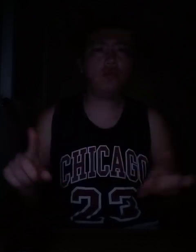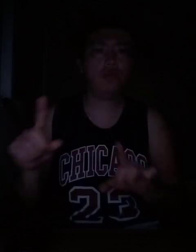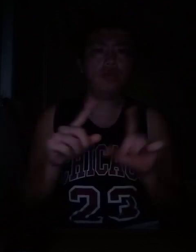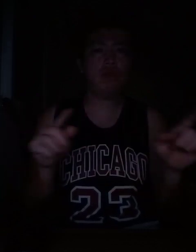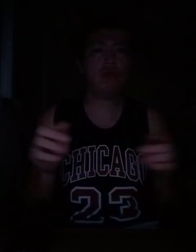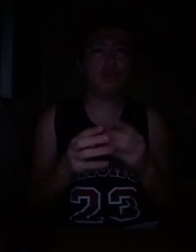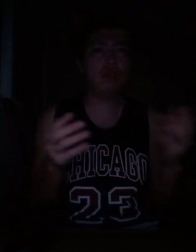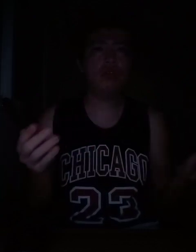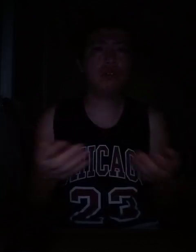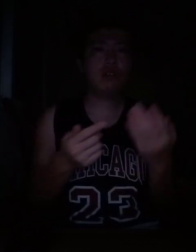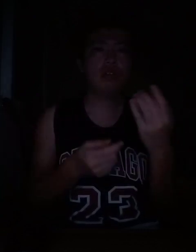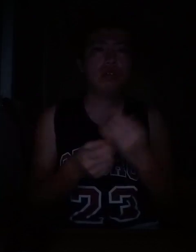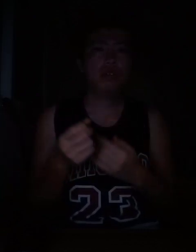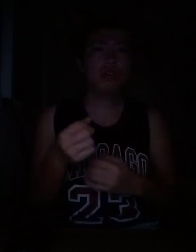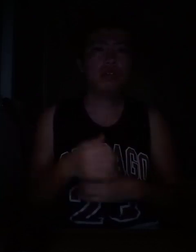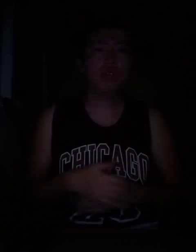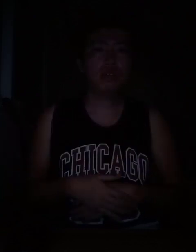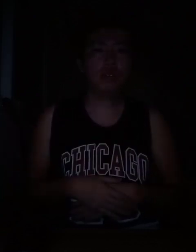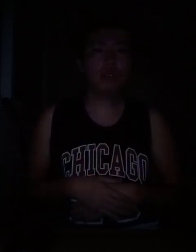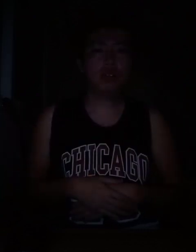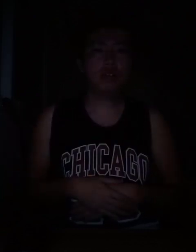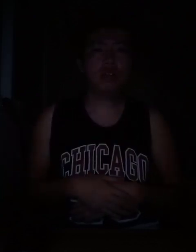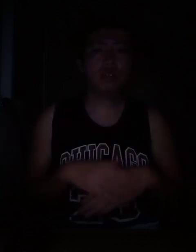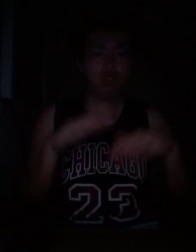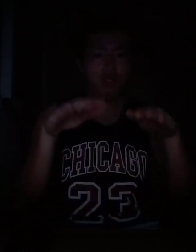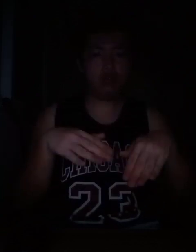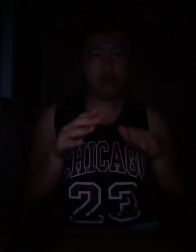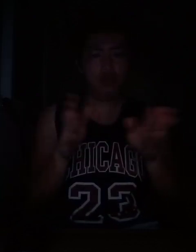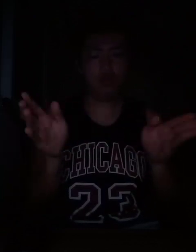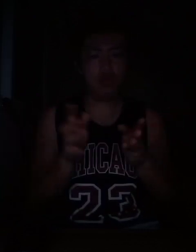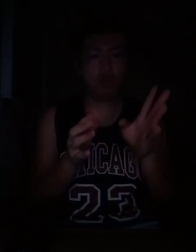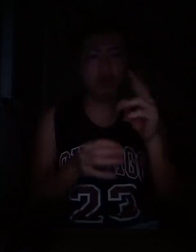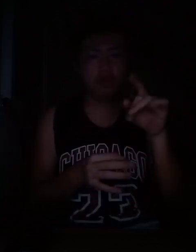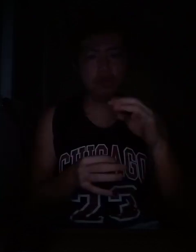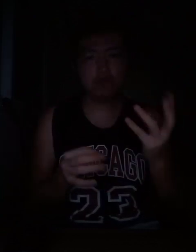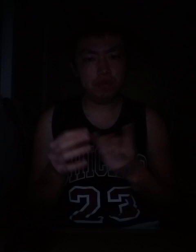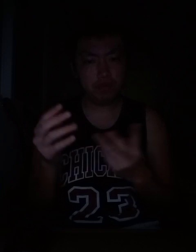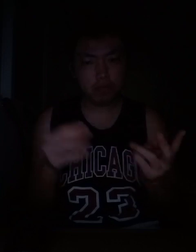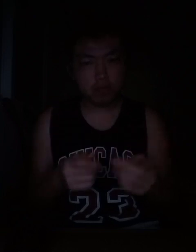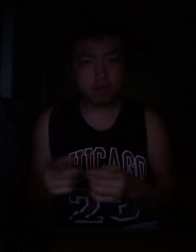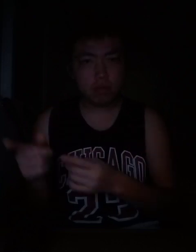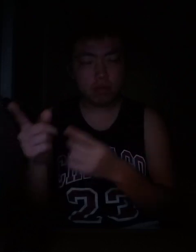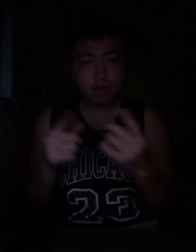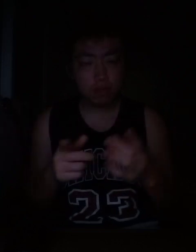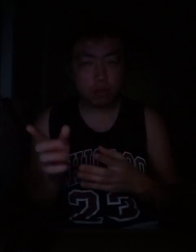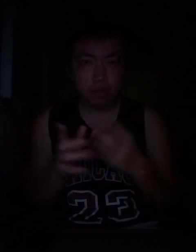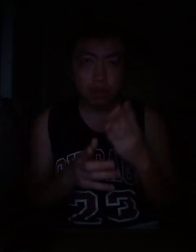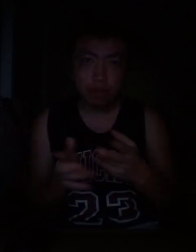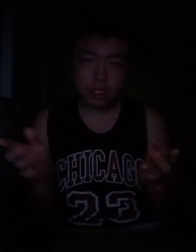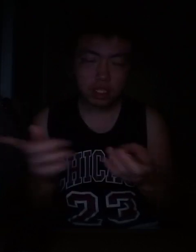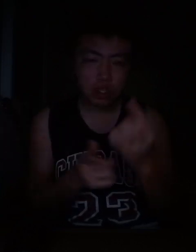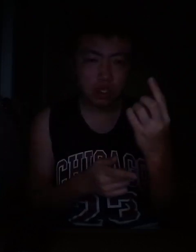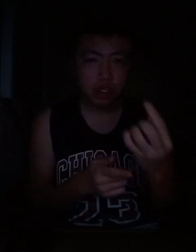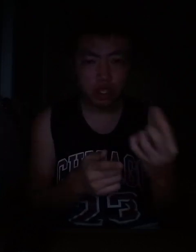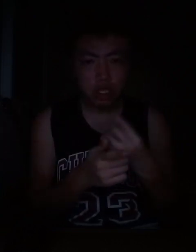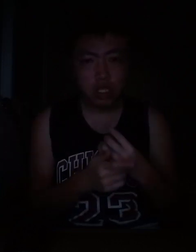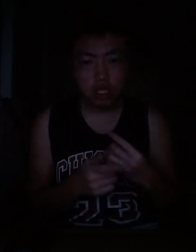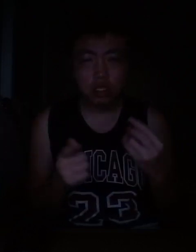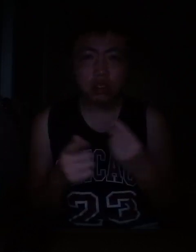적발해 시정을 요구했습니다. 특히 공유재산 180필지가 경작과 주택부지 등으로 무단